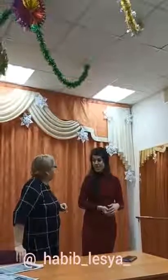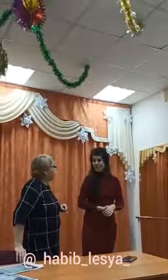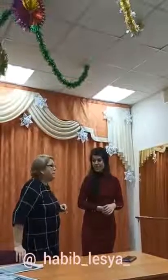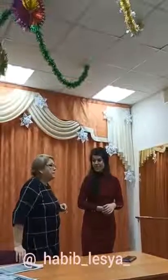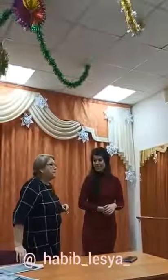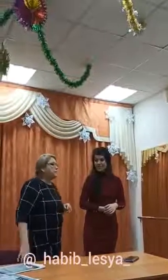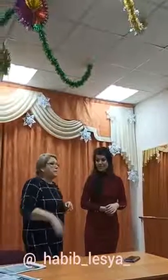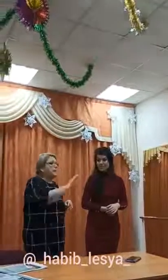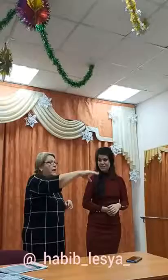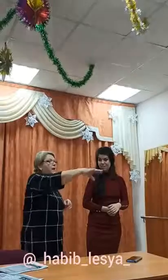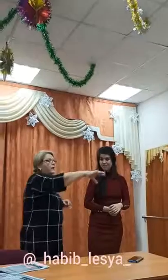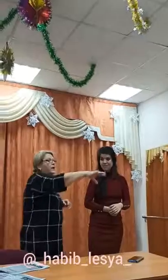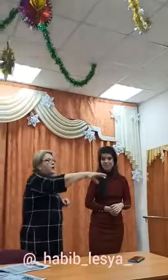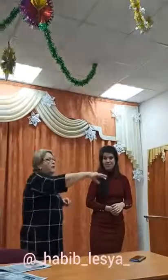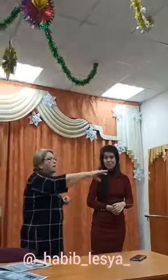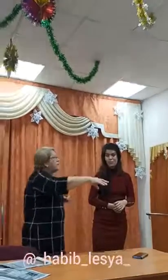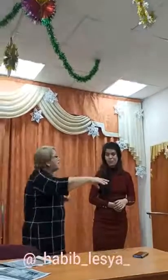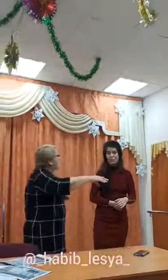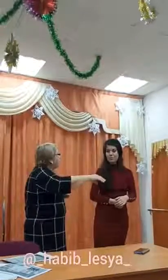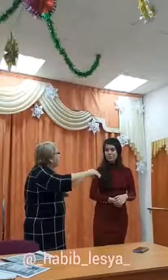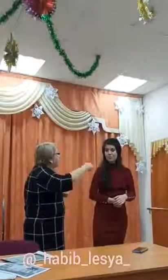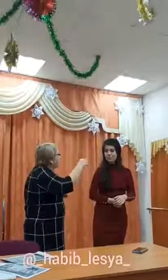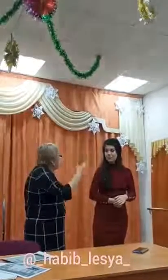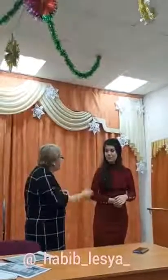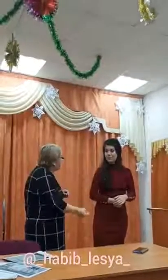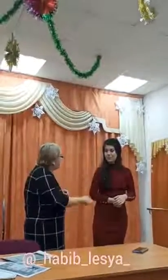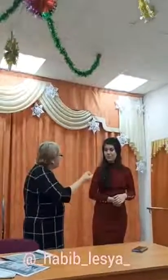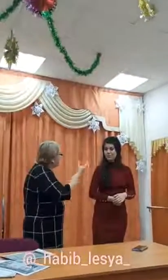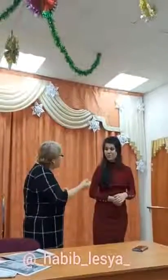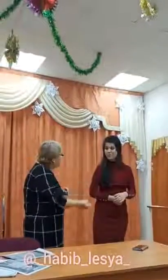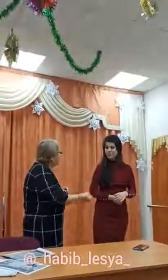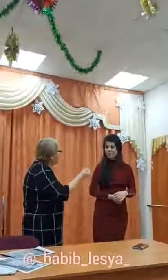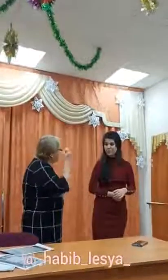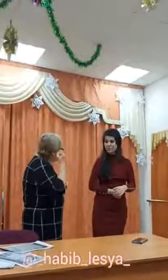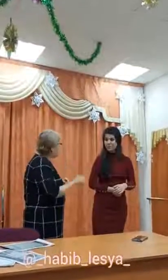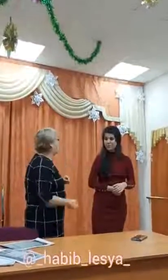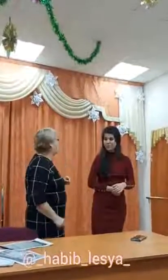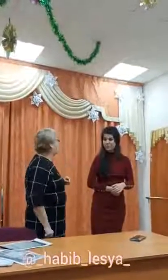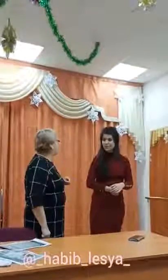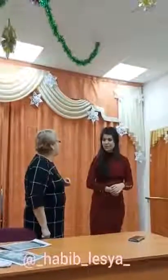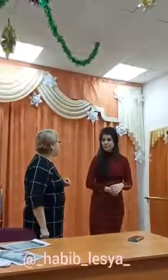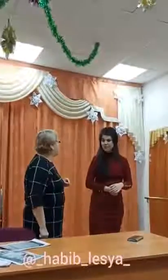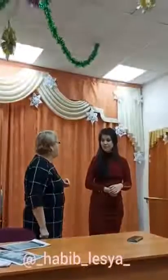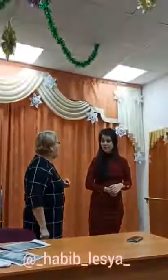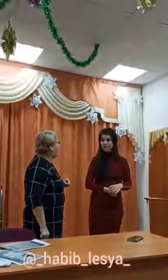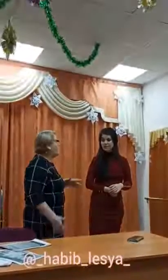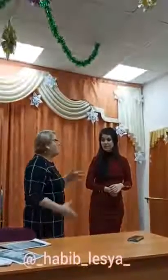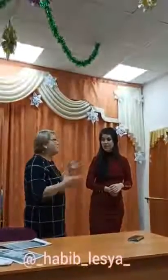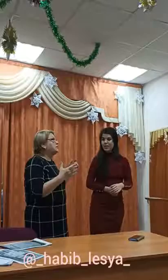надо. Самое главное, эти деньги нужны, надо работать. А как это так? Это